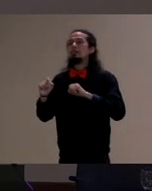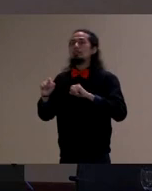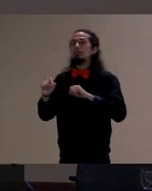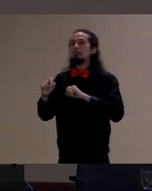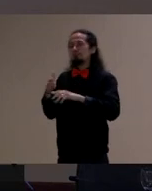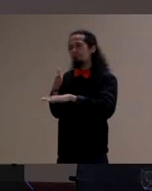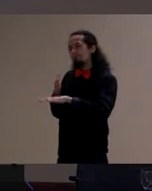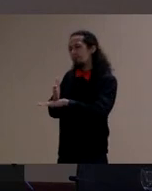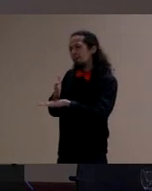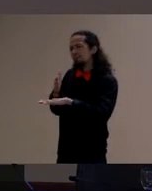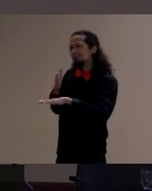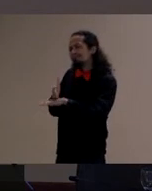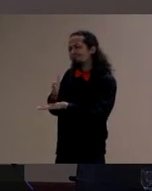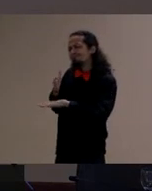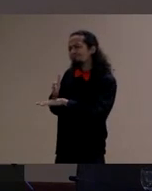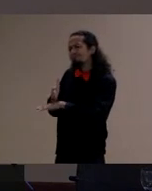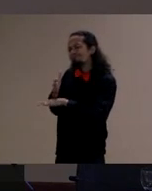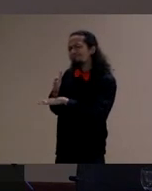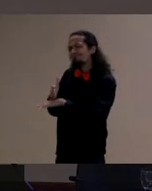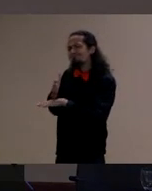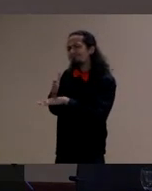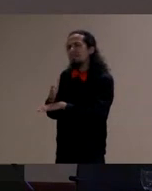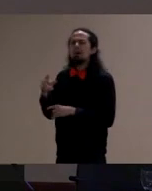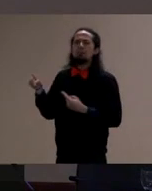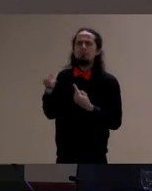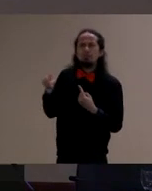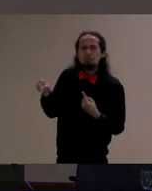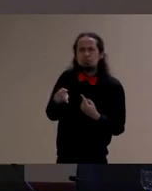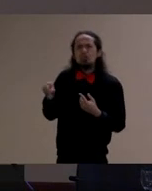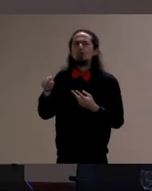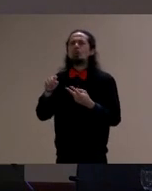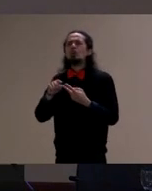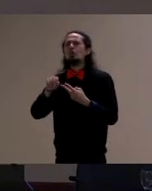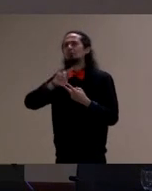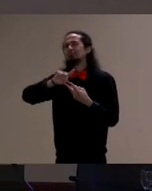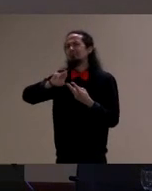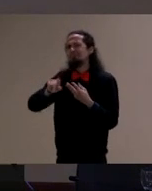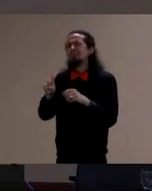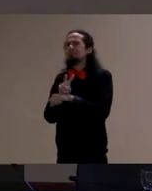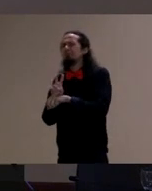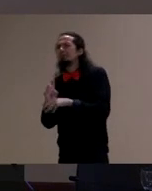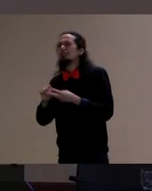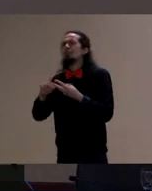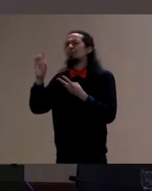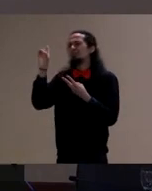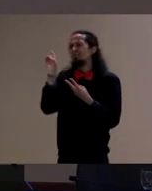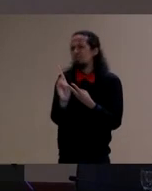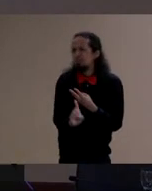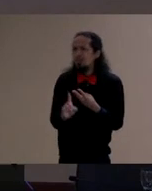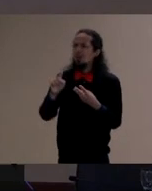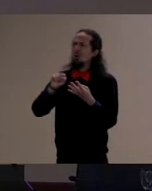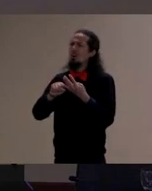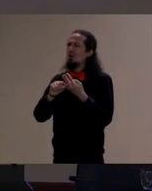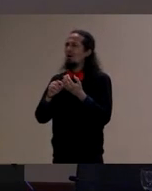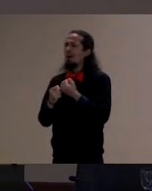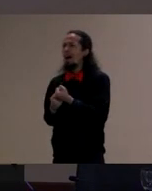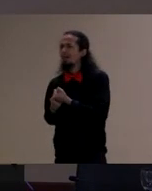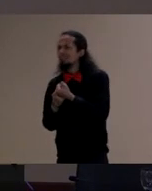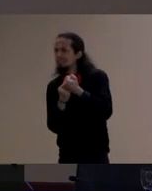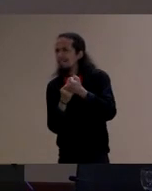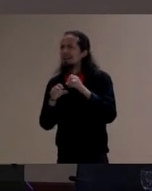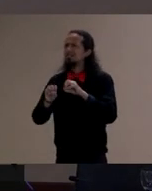É de quem né de professoras professores e supervisores diretores auxiliares né